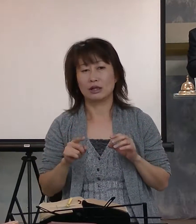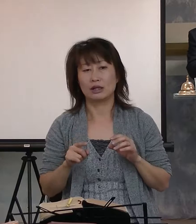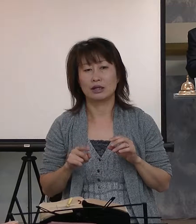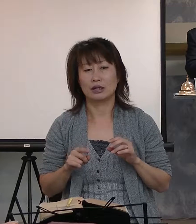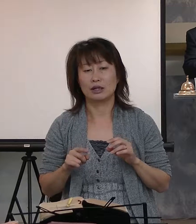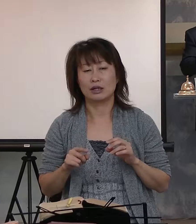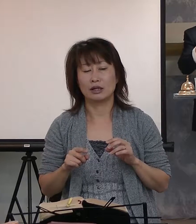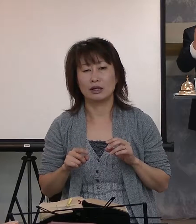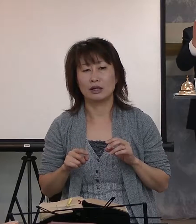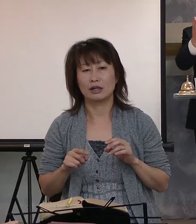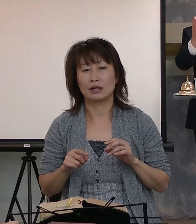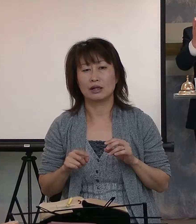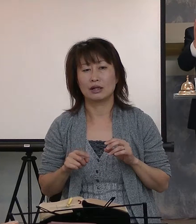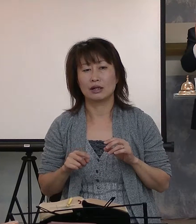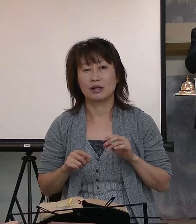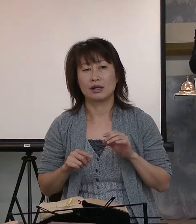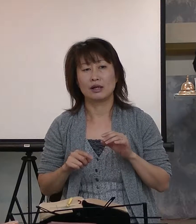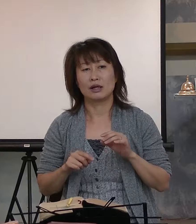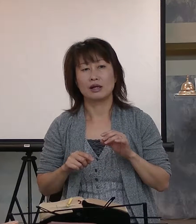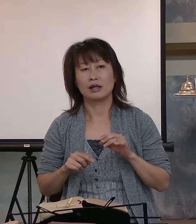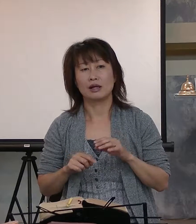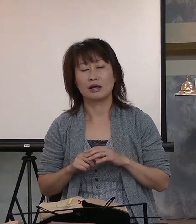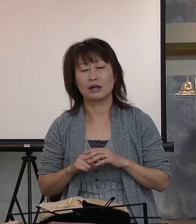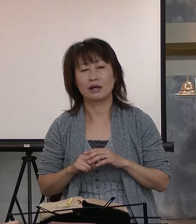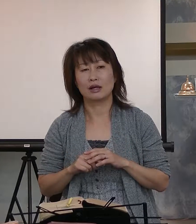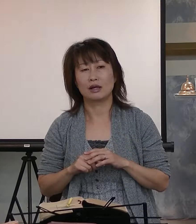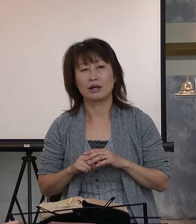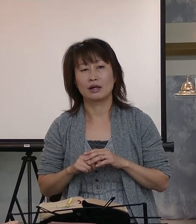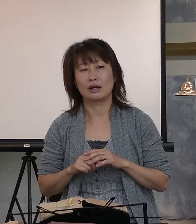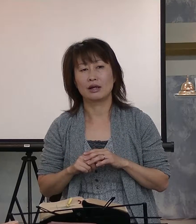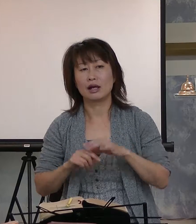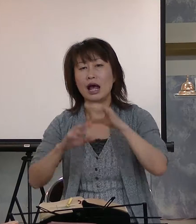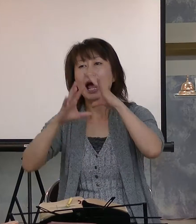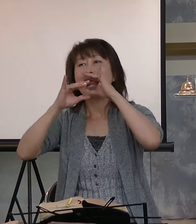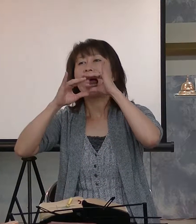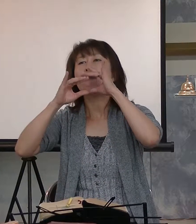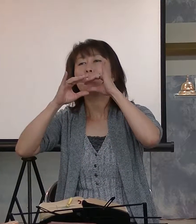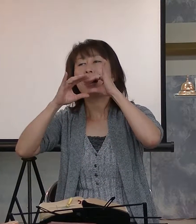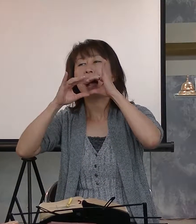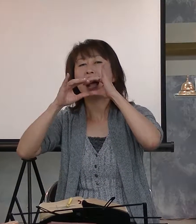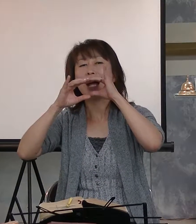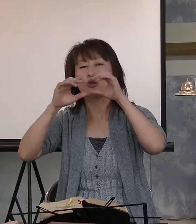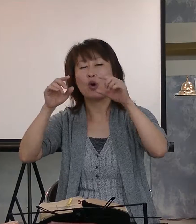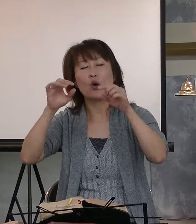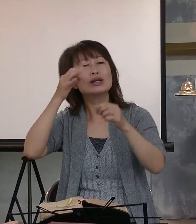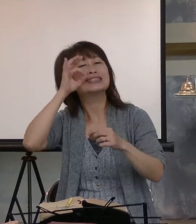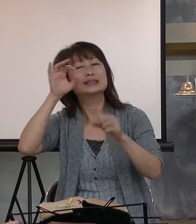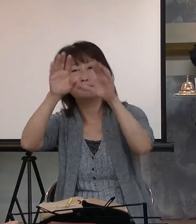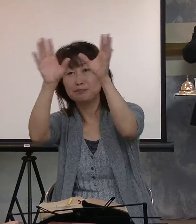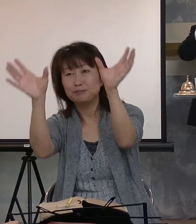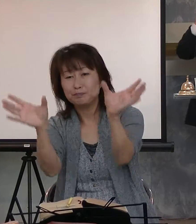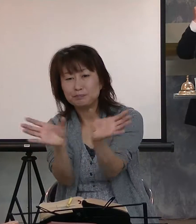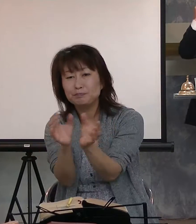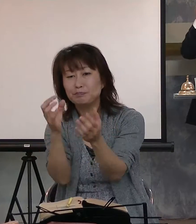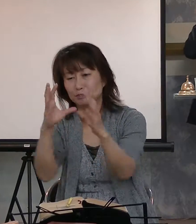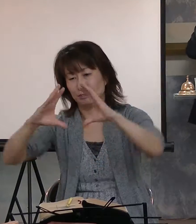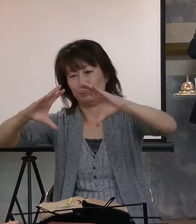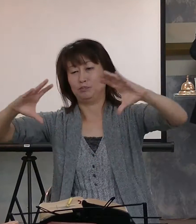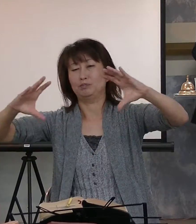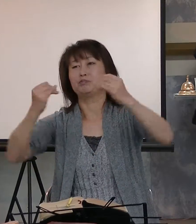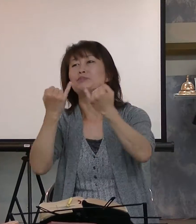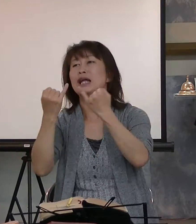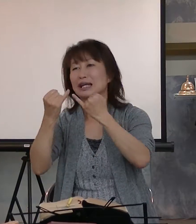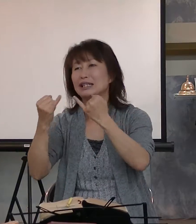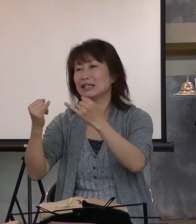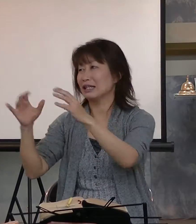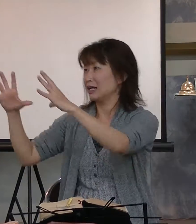属でそのラッパの金属のように献金箱が作られています。だから